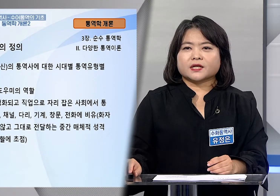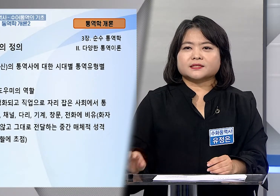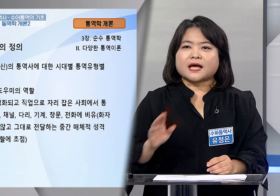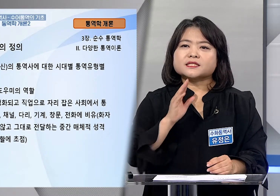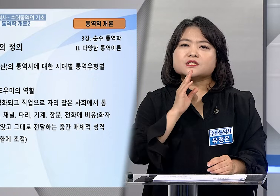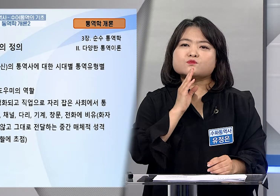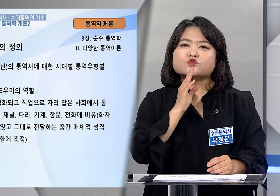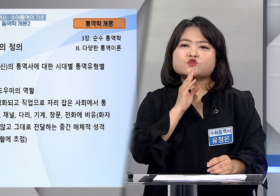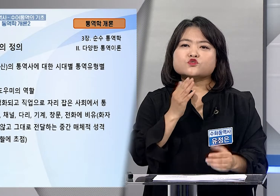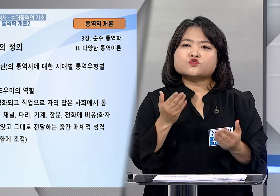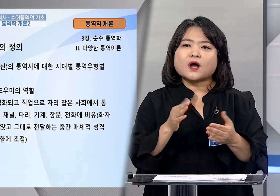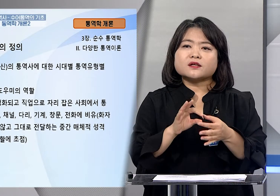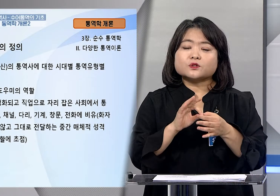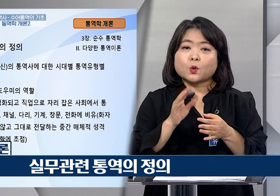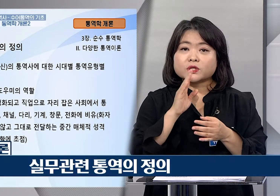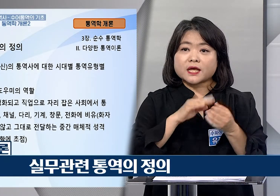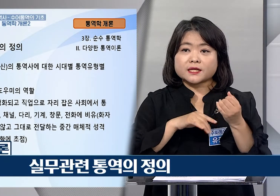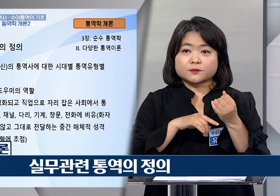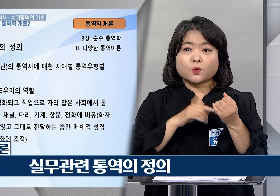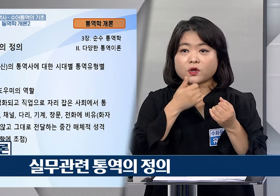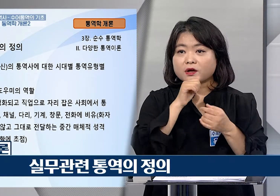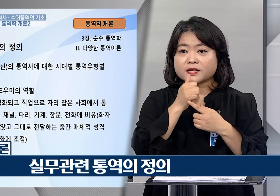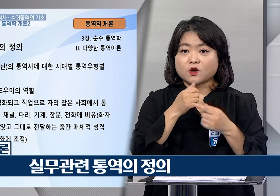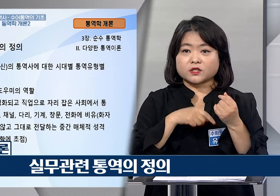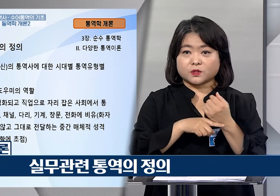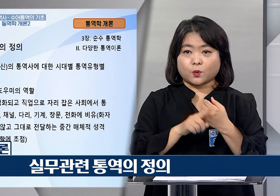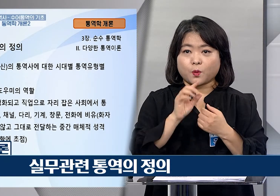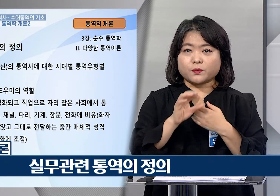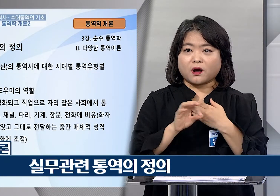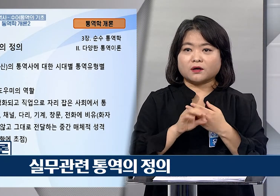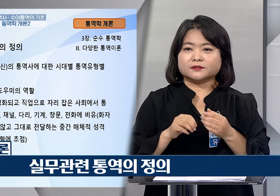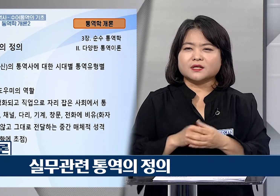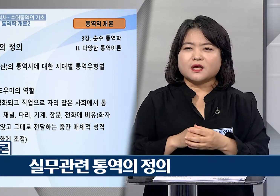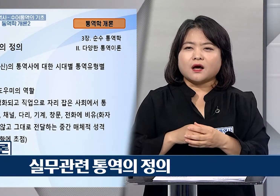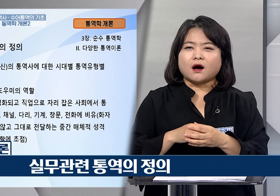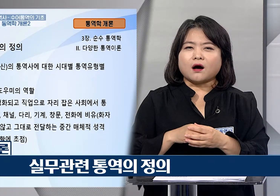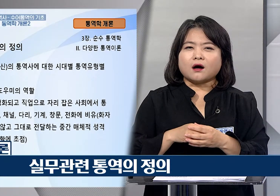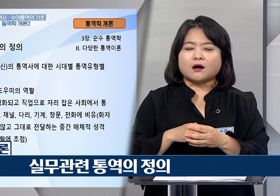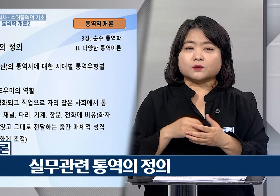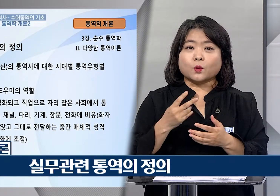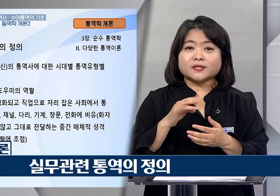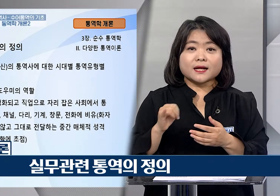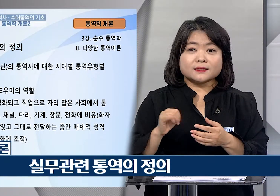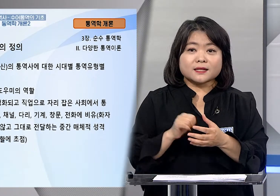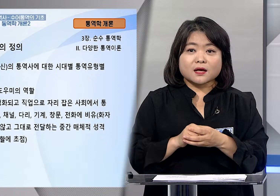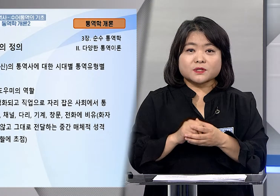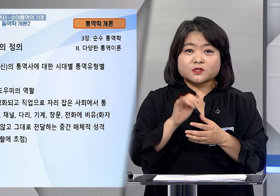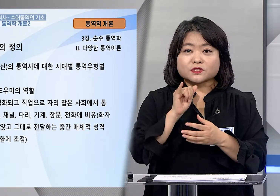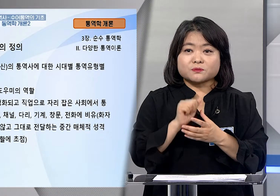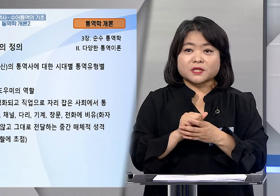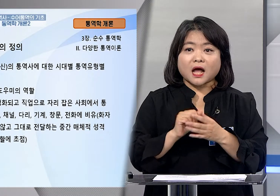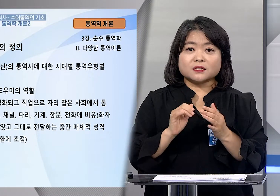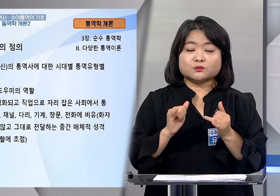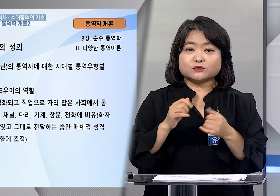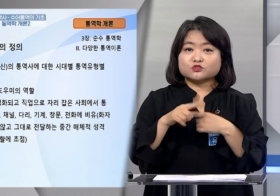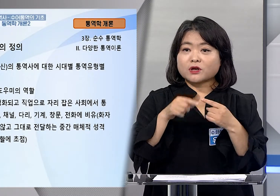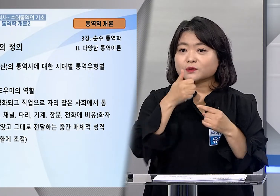실무 관련 통역의 정의로 보면 로이라는 사람이 있었습니다. 이분은 수아